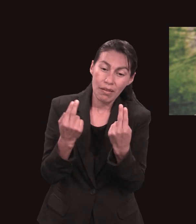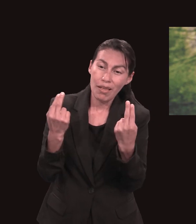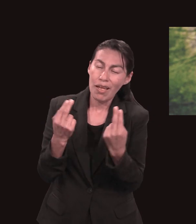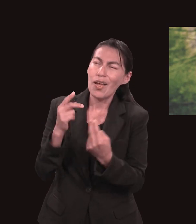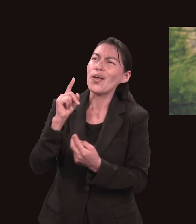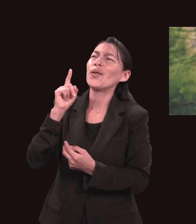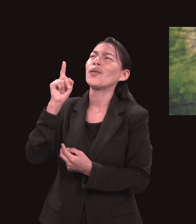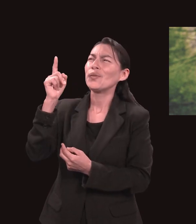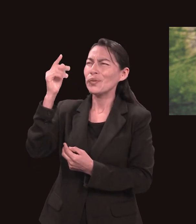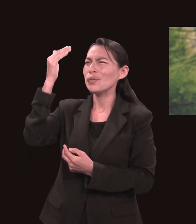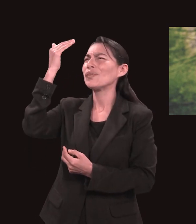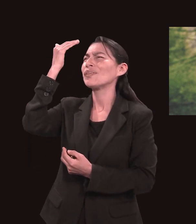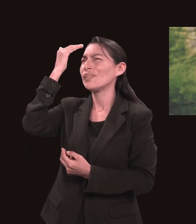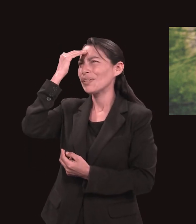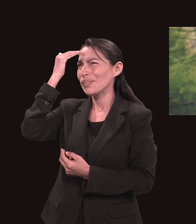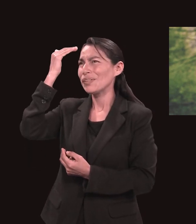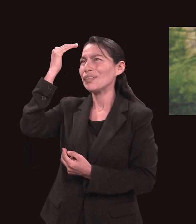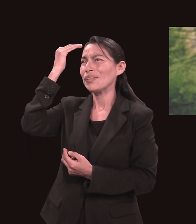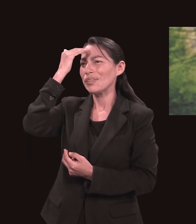necesidad